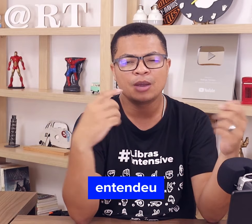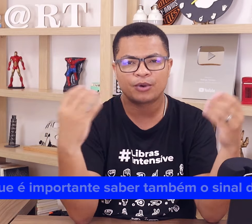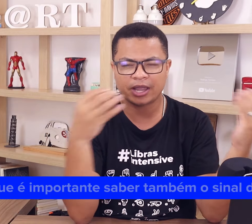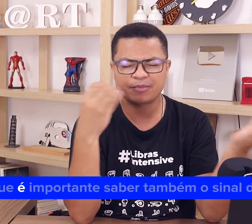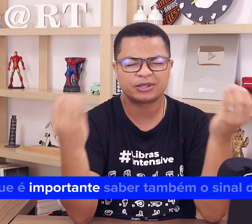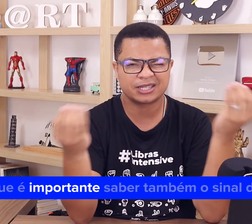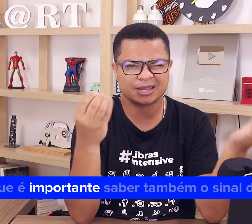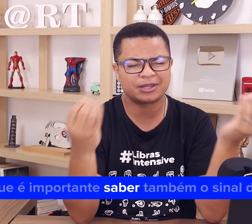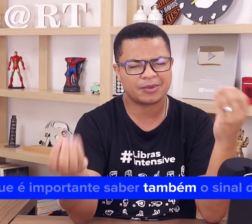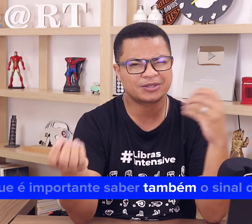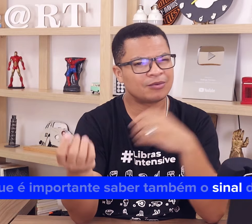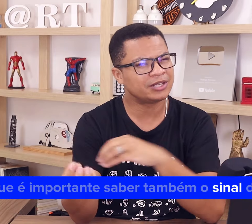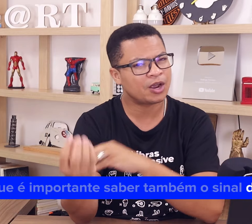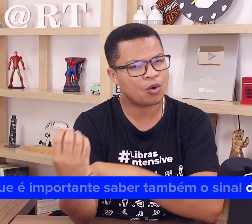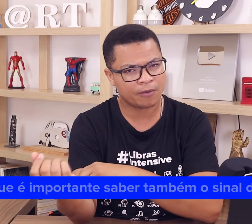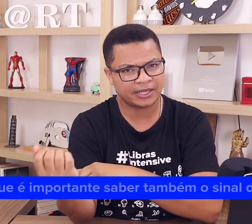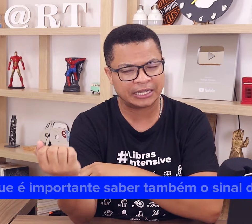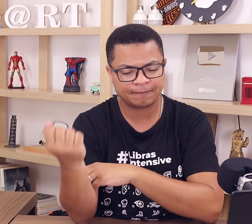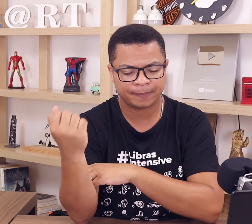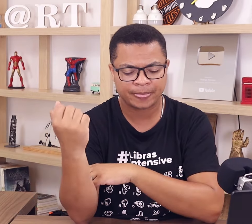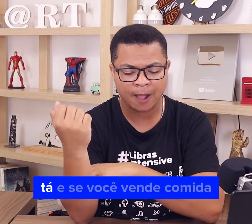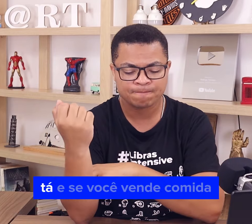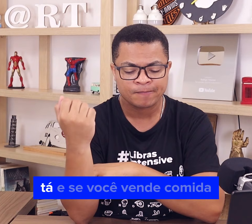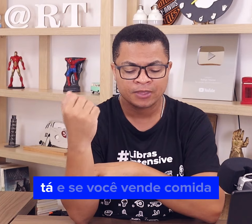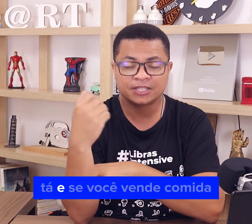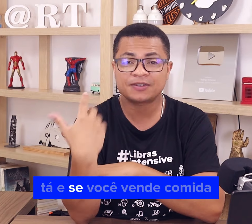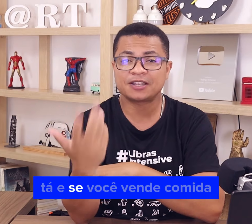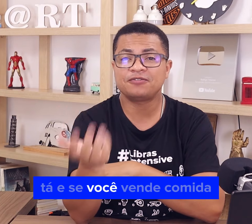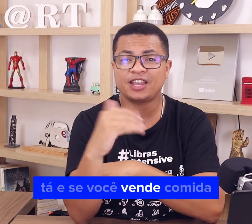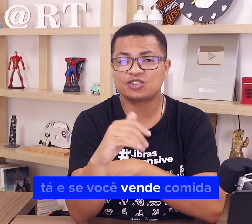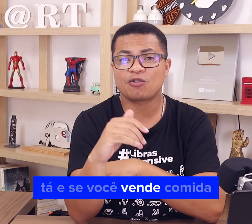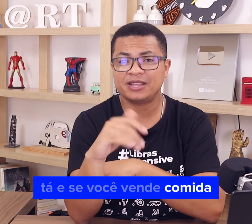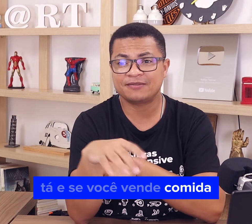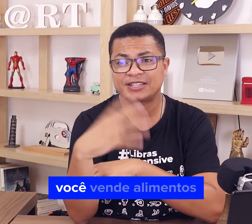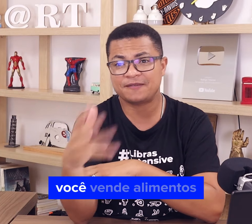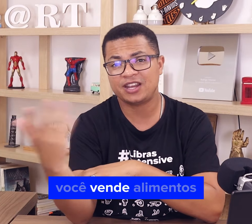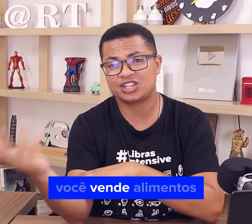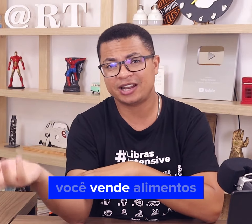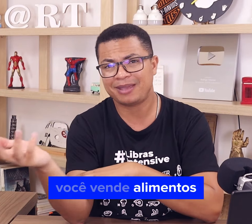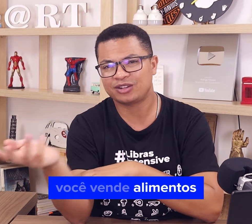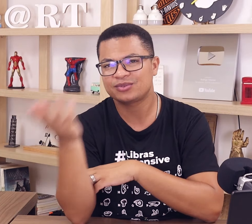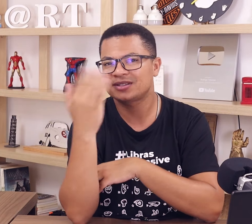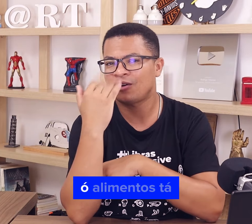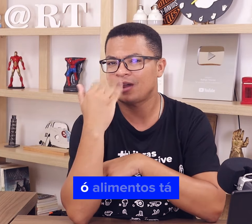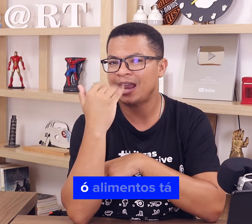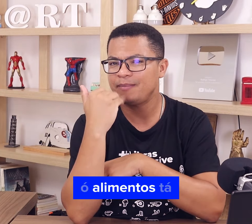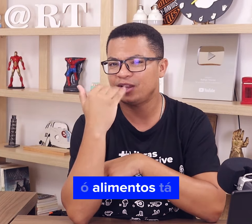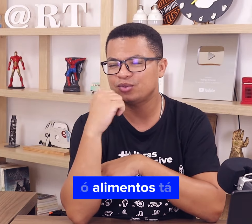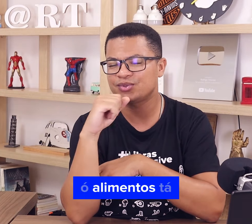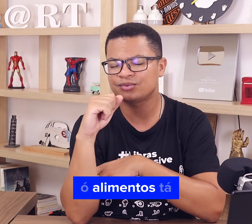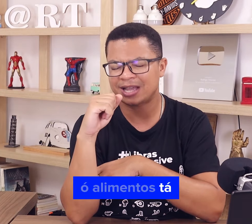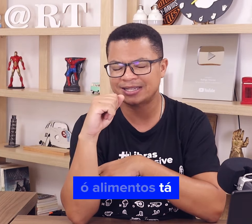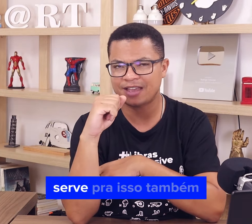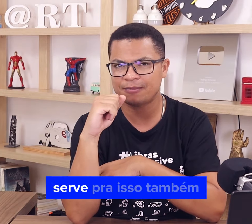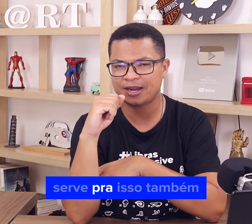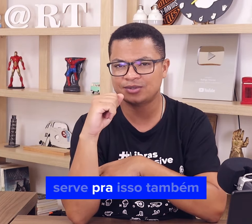Porque é importante saber também o sinal de comida, tá? E se você vende comida, você vende alimentos. Ó, alimentos. Tá? Serve pra isso